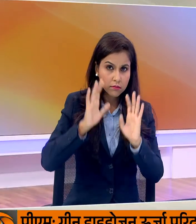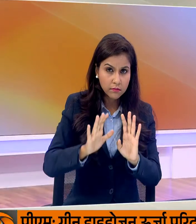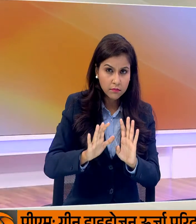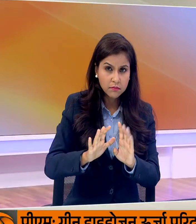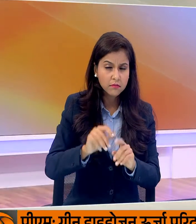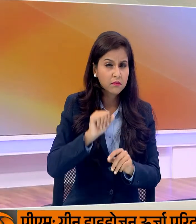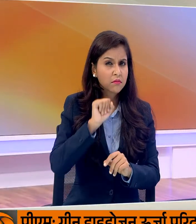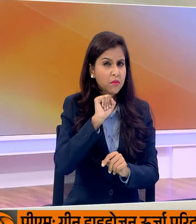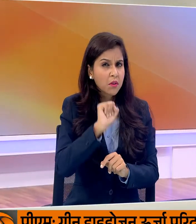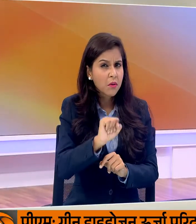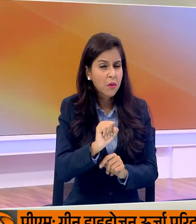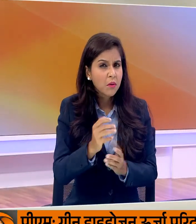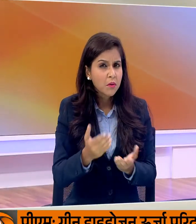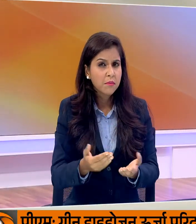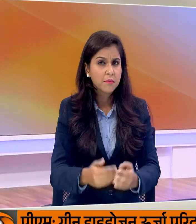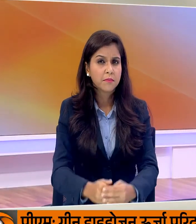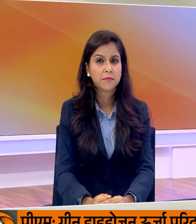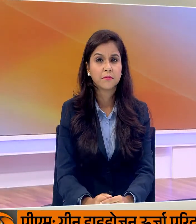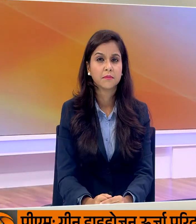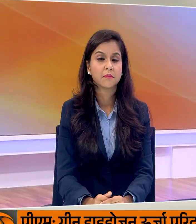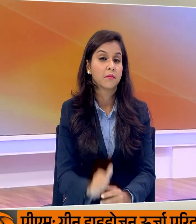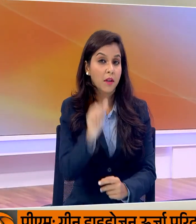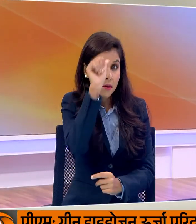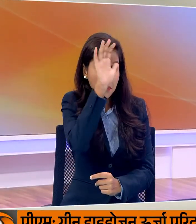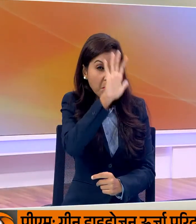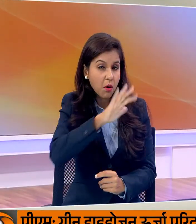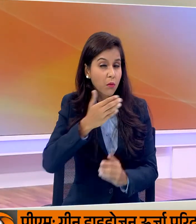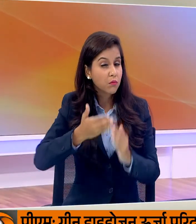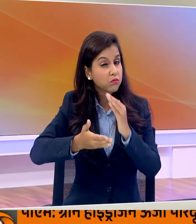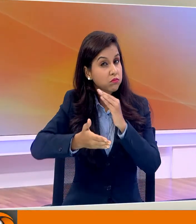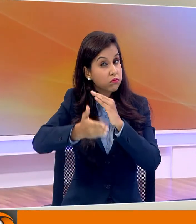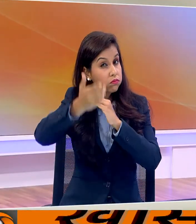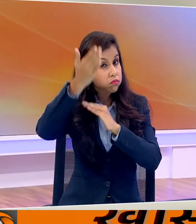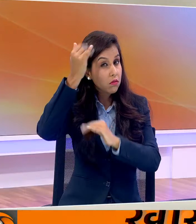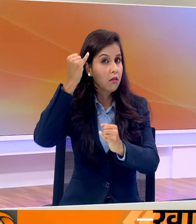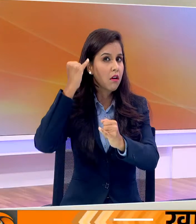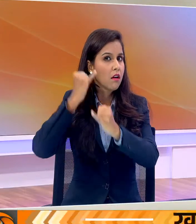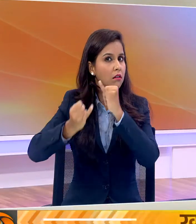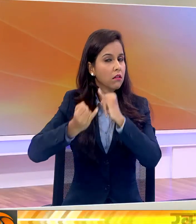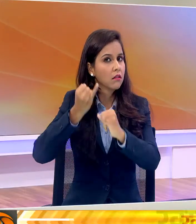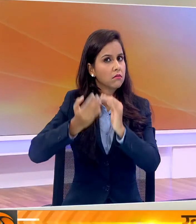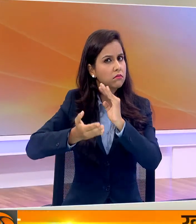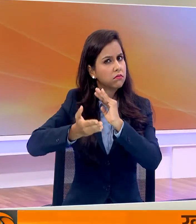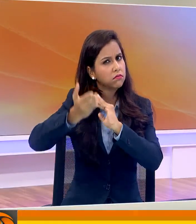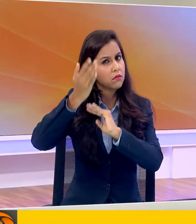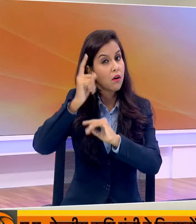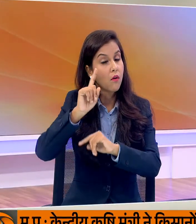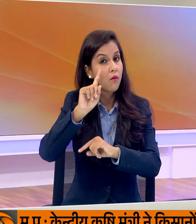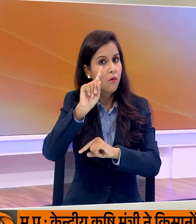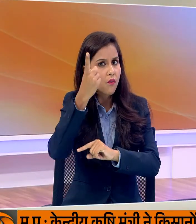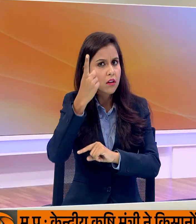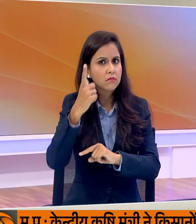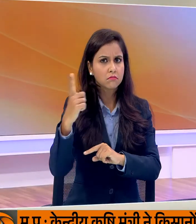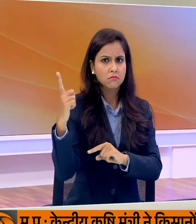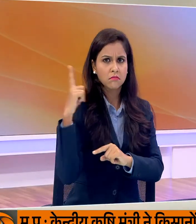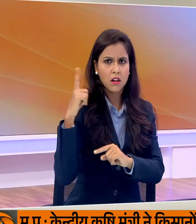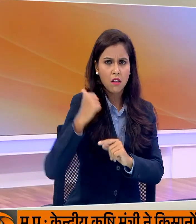वे भारत के इतिहास के पहले नेता प्रतिपक्ष बने